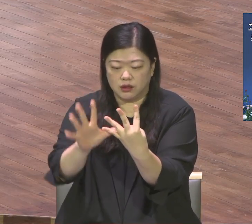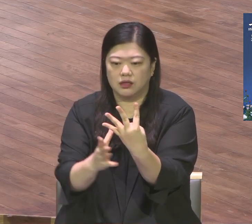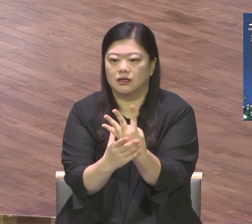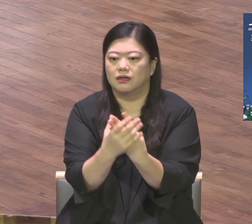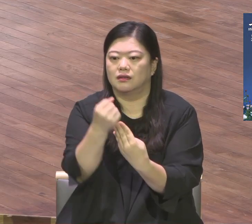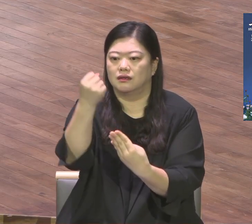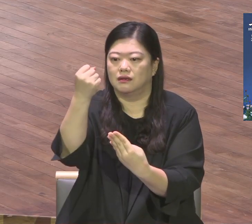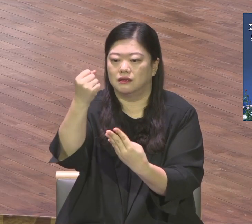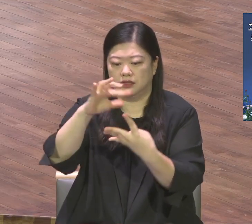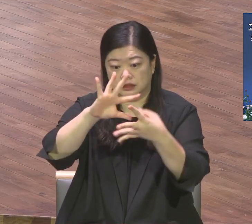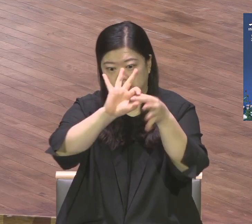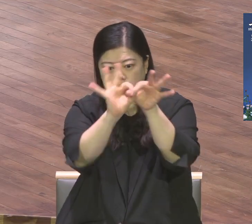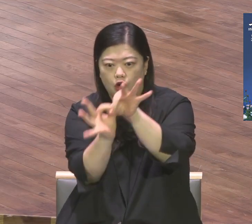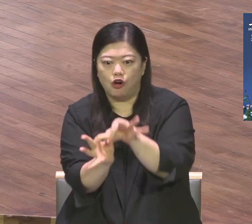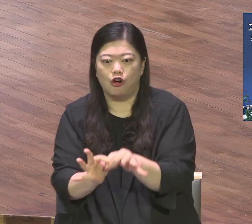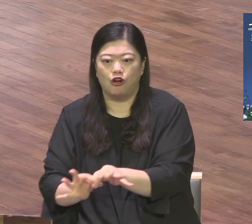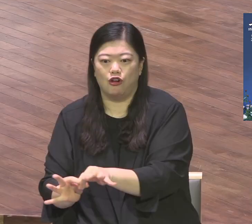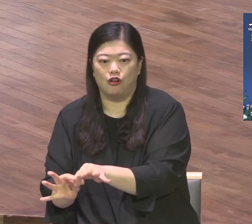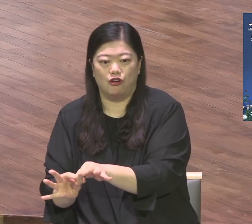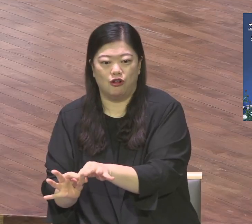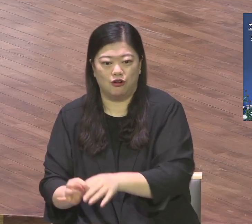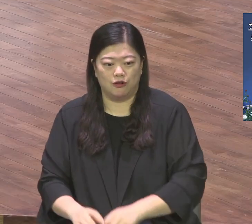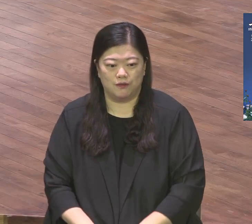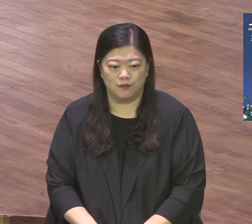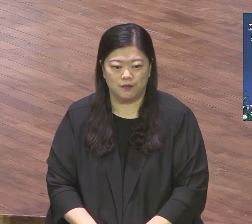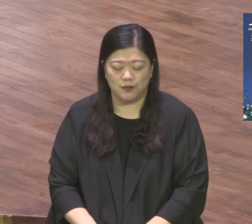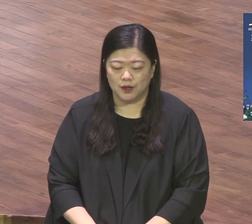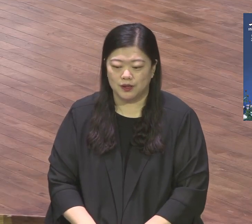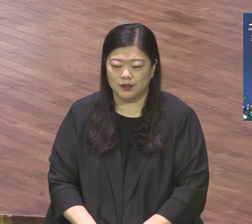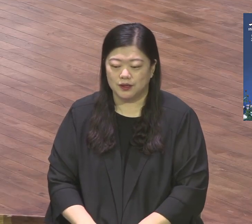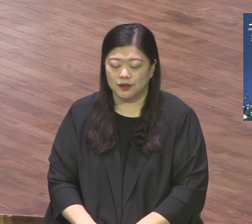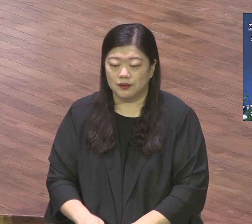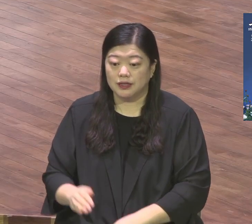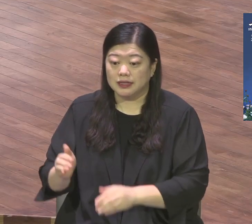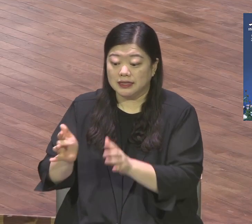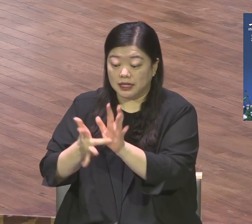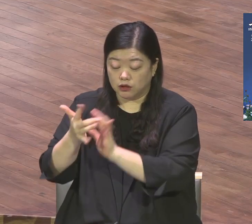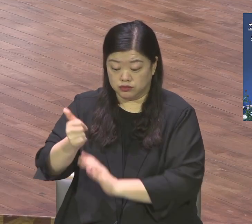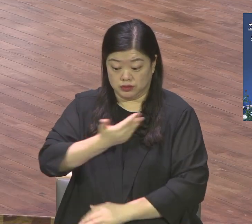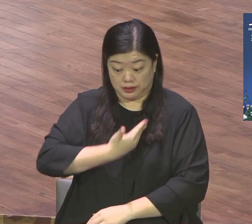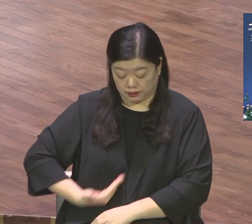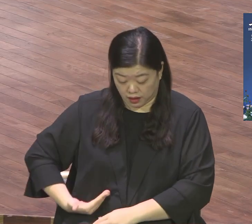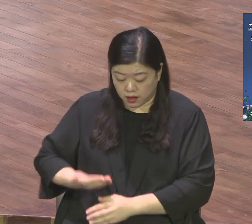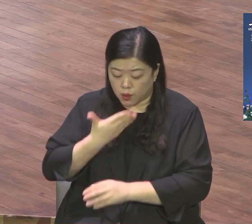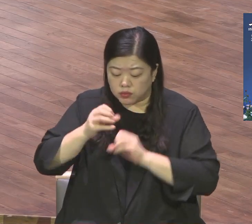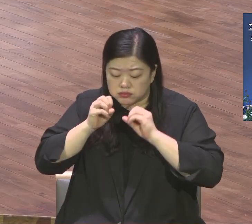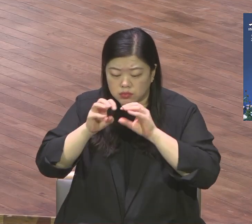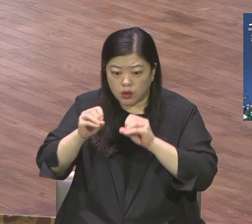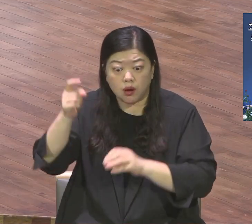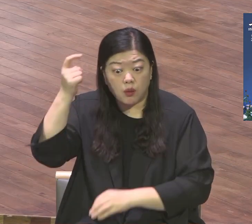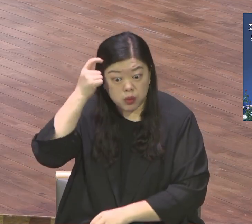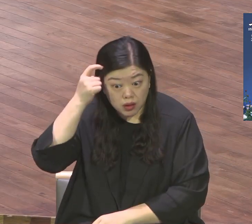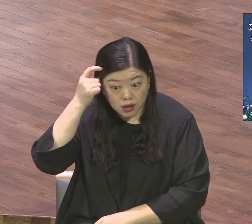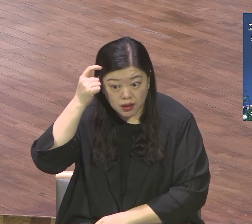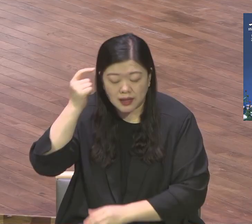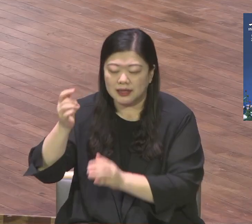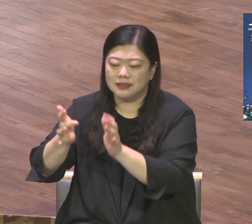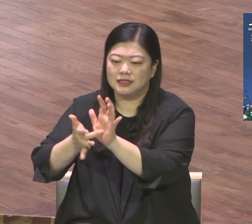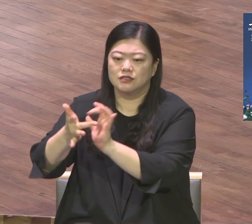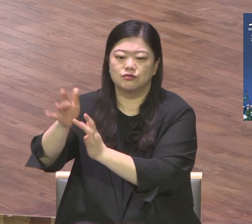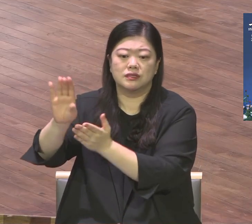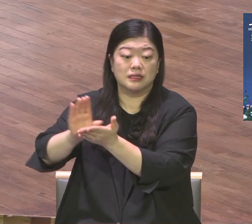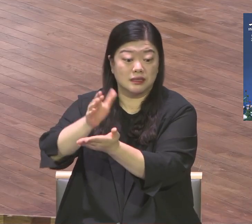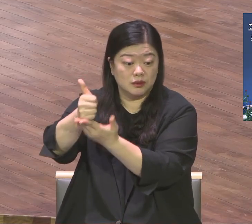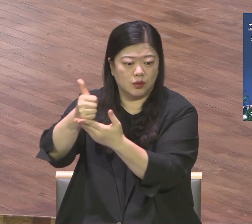자연스럽게 연결이 됩니다. 사도들이 생명을 걸고 복음을 전한 이유는 우선적으로 생명이신 예수 그리스도를